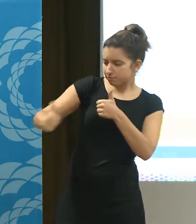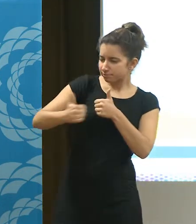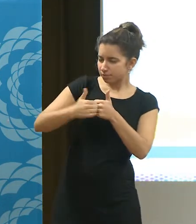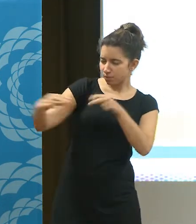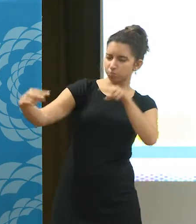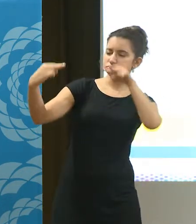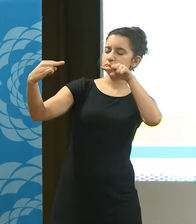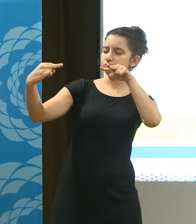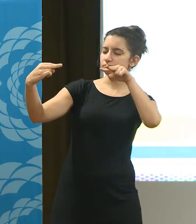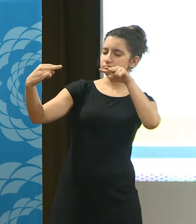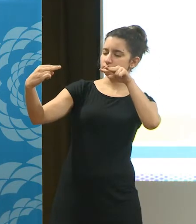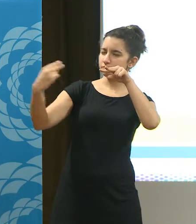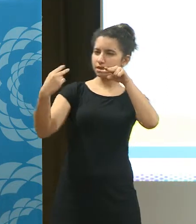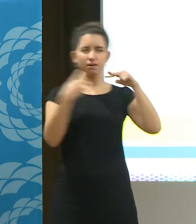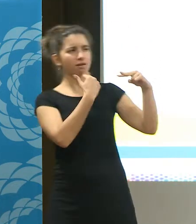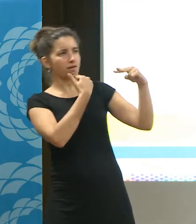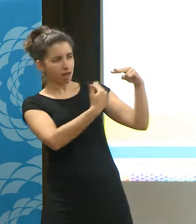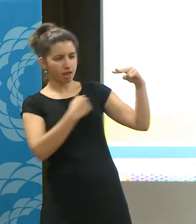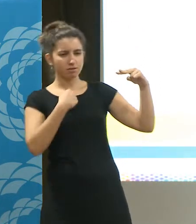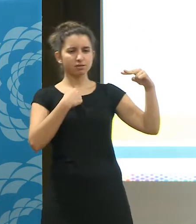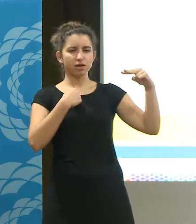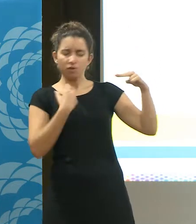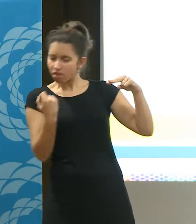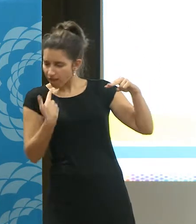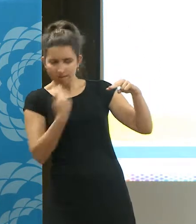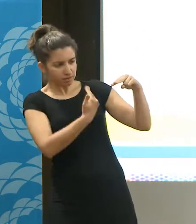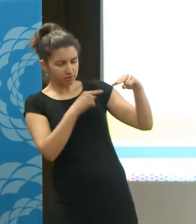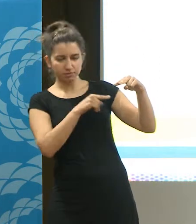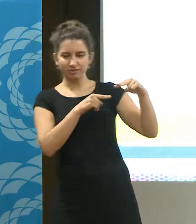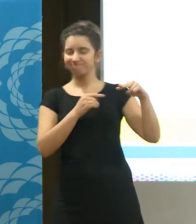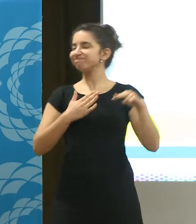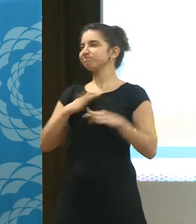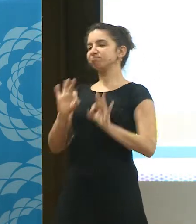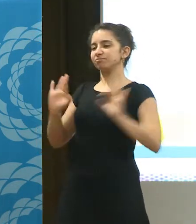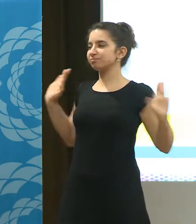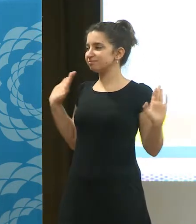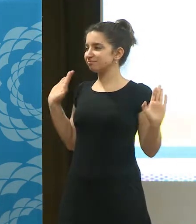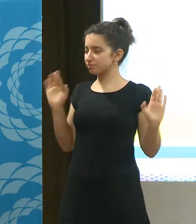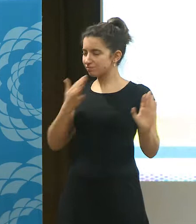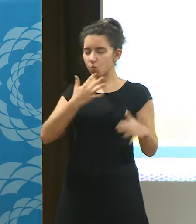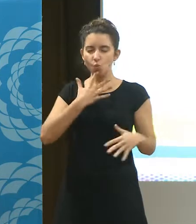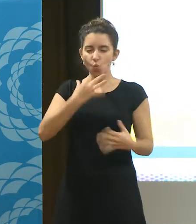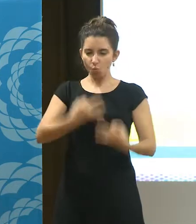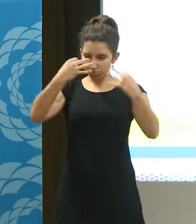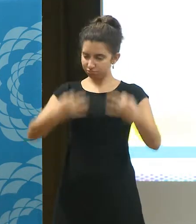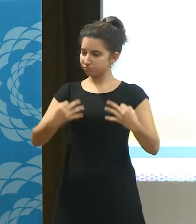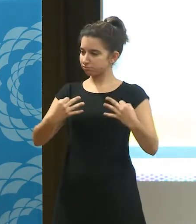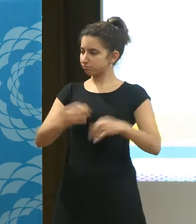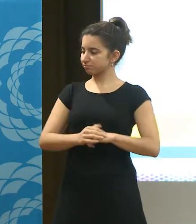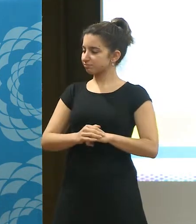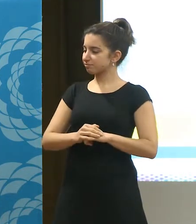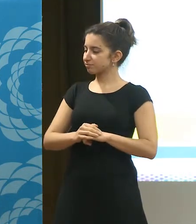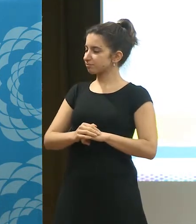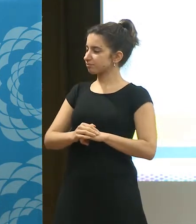mirada nos dice y nos agradece por habernos llegado, ya está, ya lo hemos cumplido. Me estoy yendo de lo que tengo